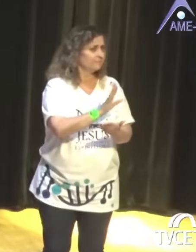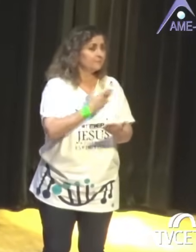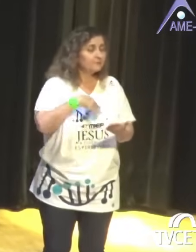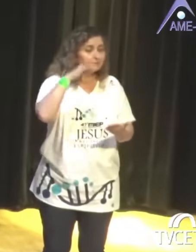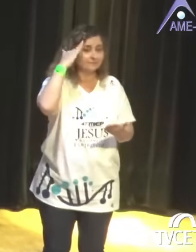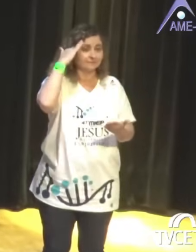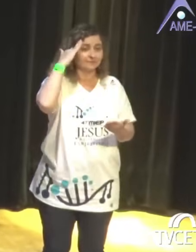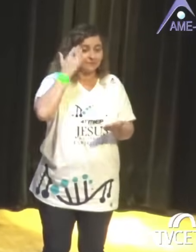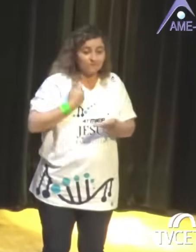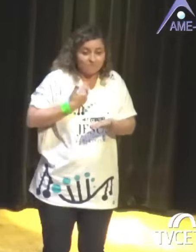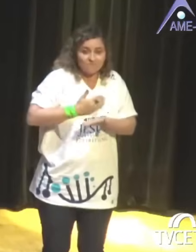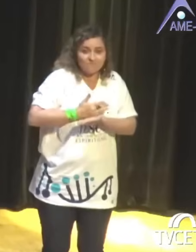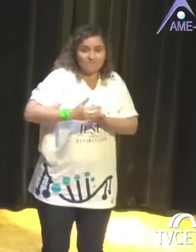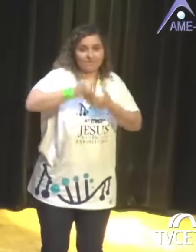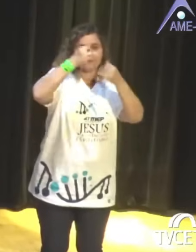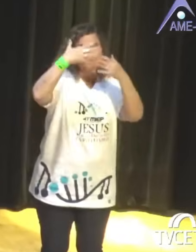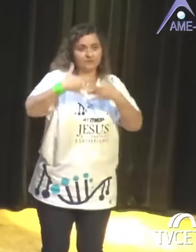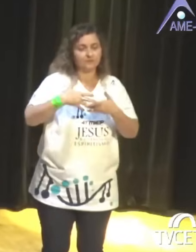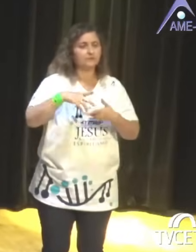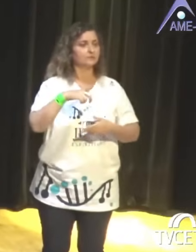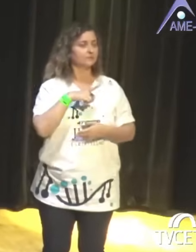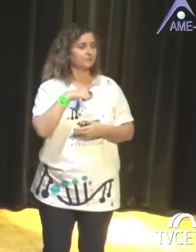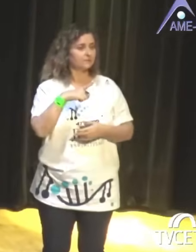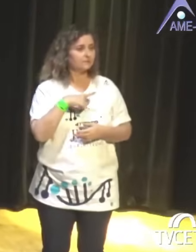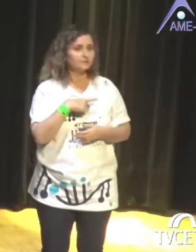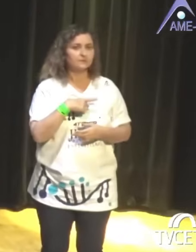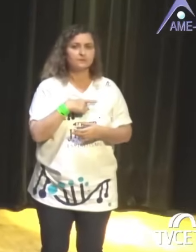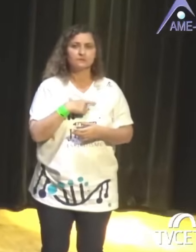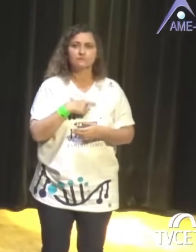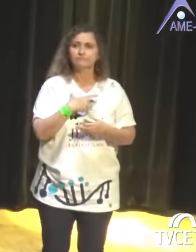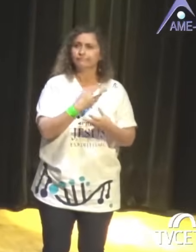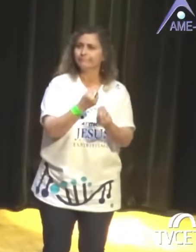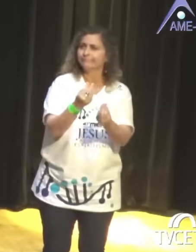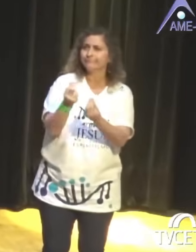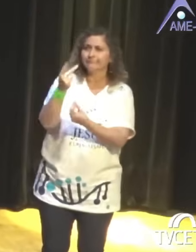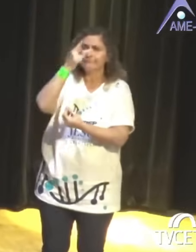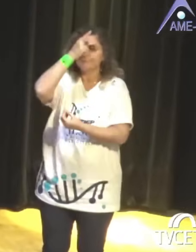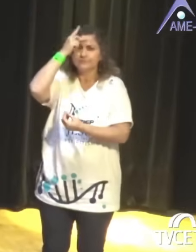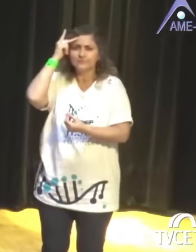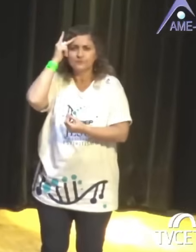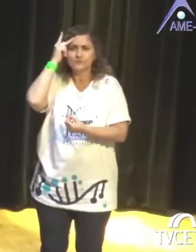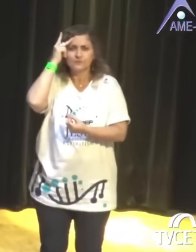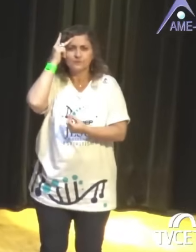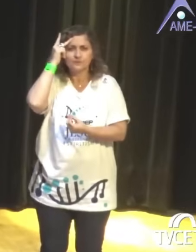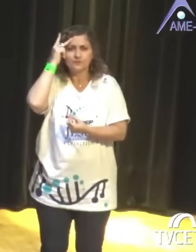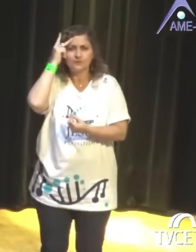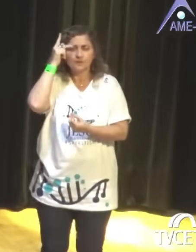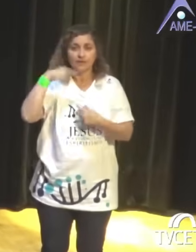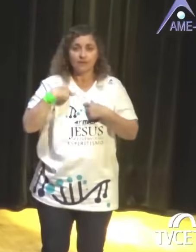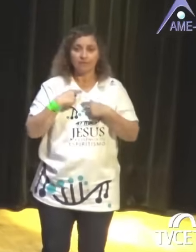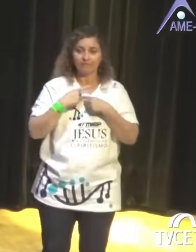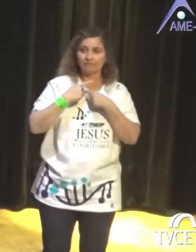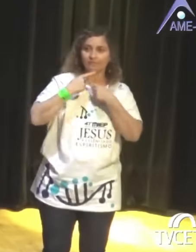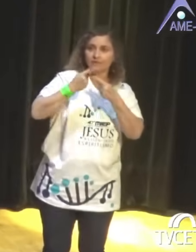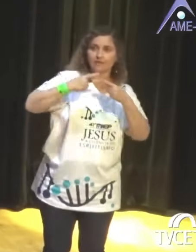início tem muita gente quando eu falo Jesus Ele pensa